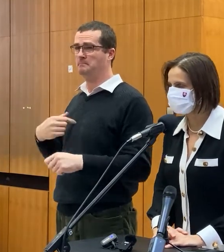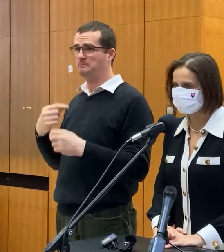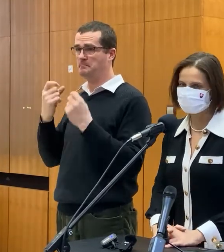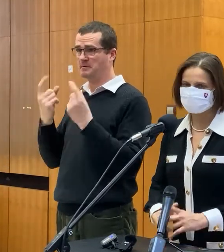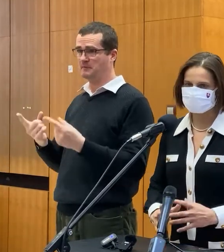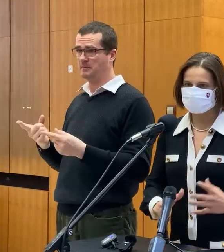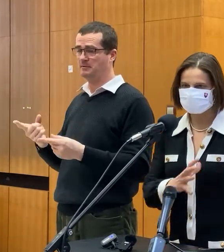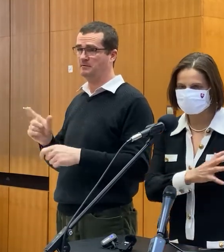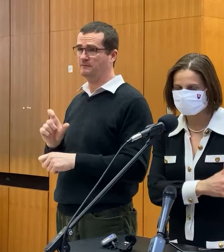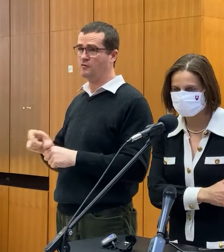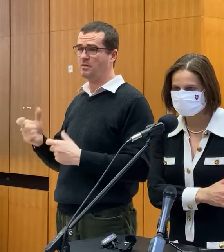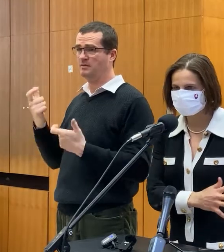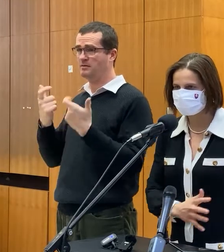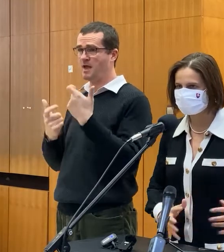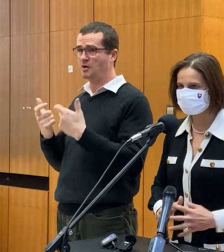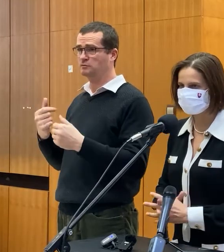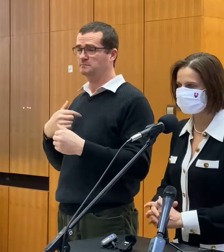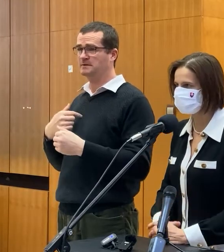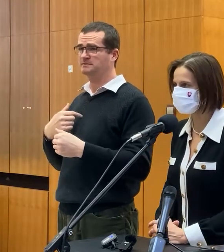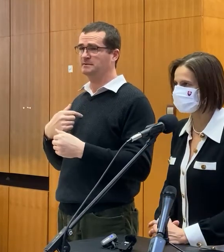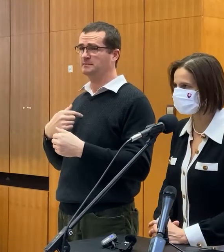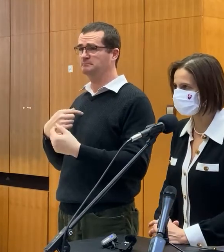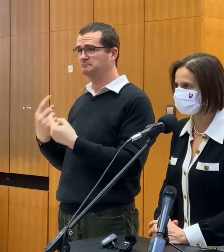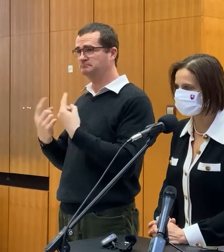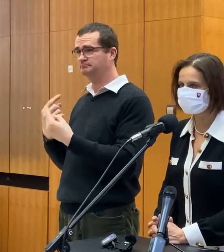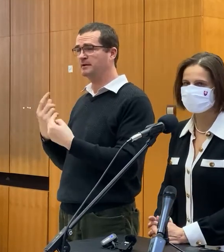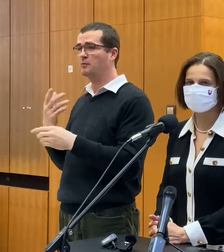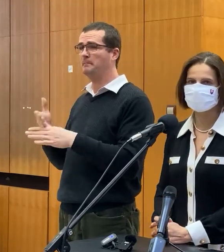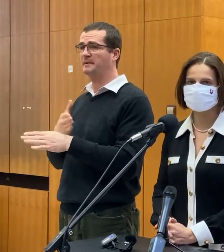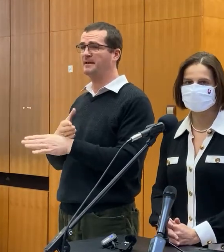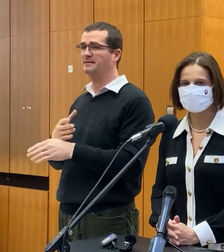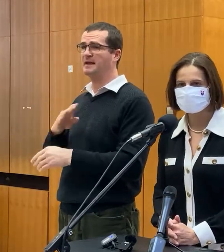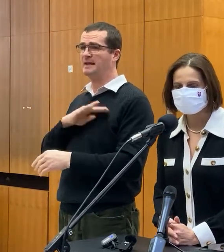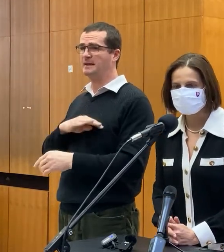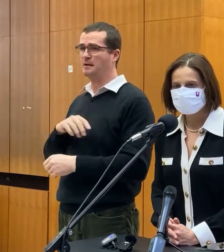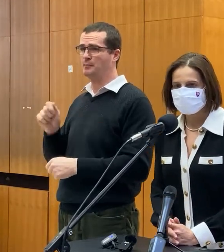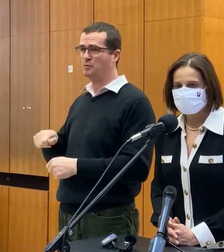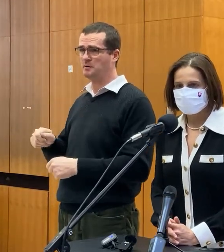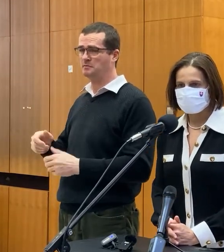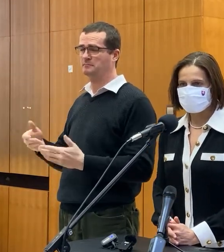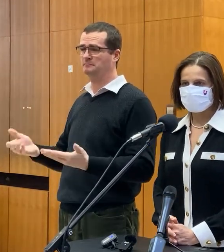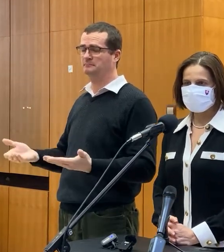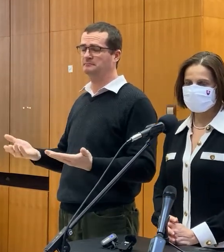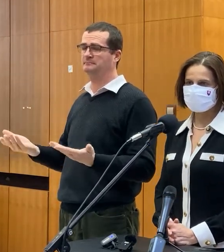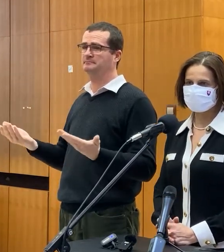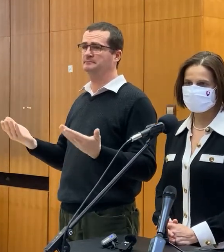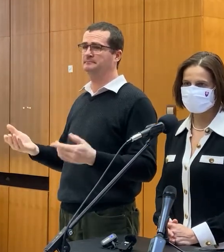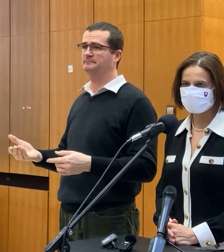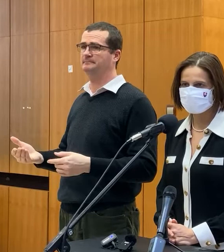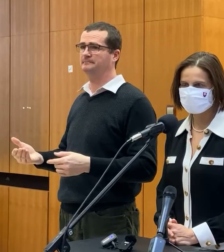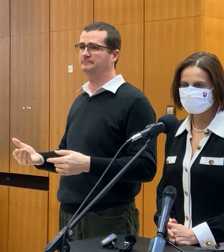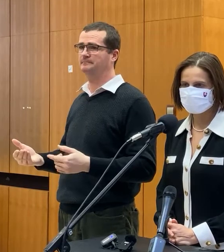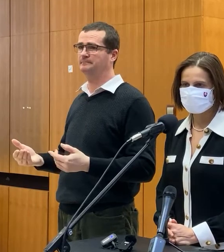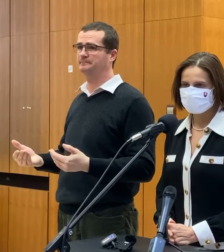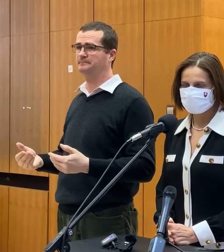prekvapili s ohľadom na názory, ktoré sme si vymeniali predtým, ako sa stal generálnym prokurátorom. A